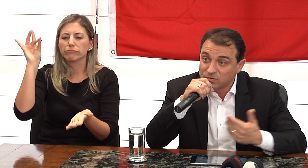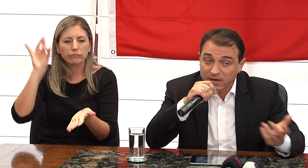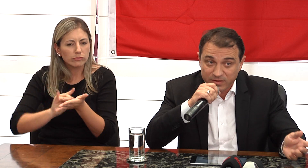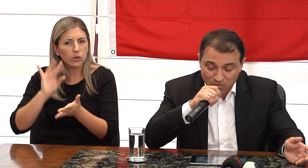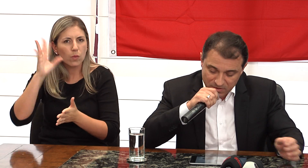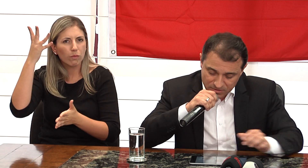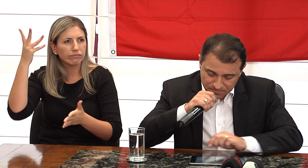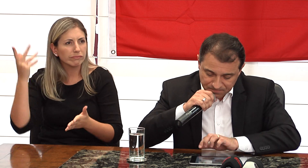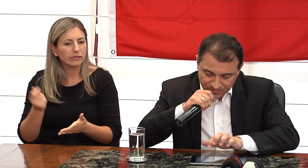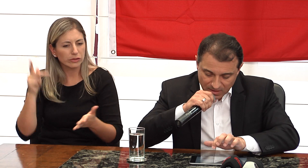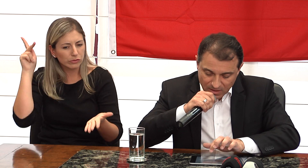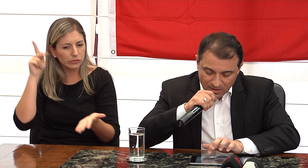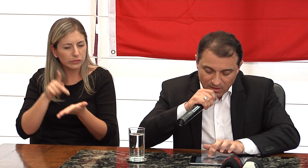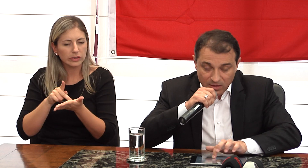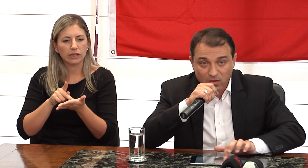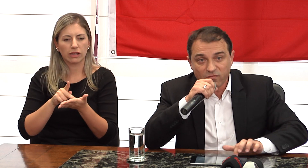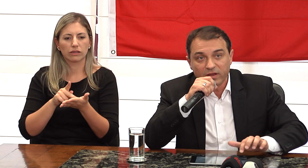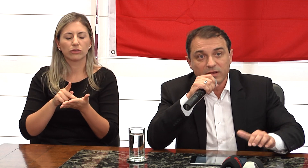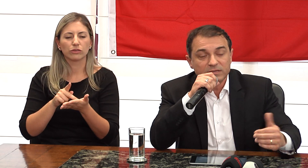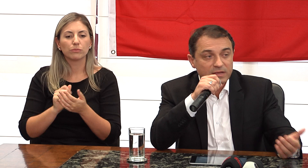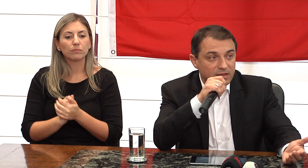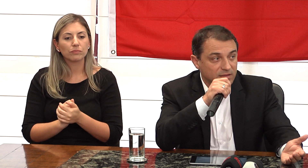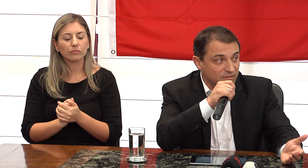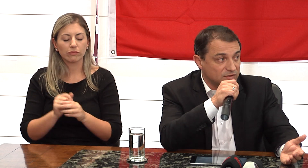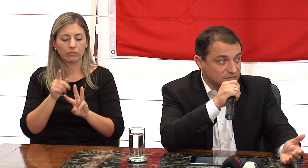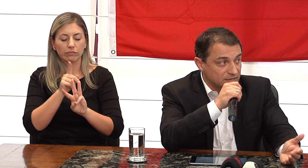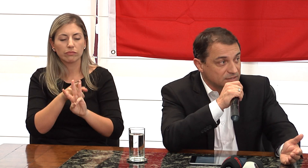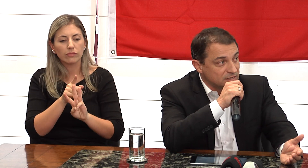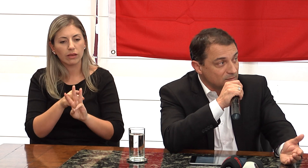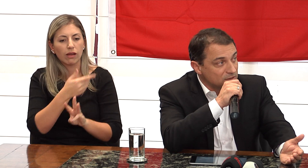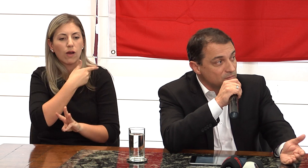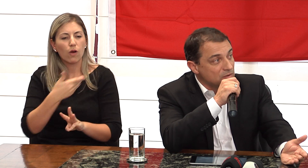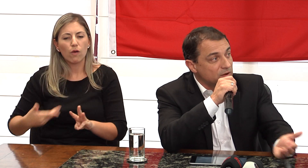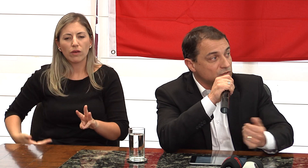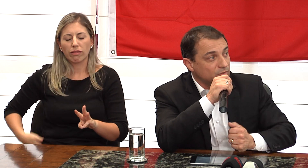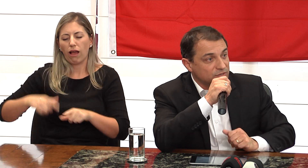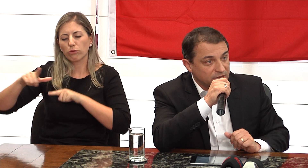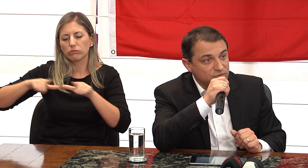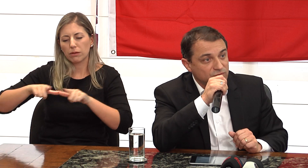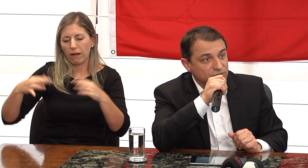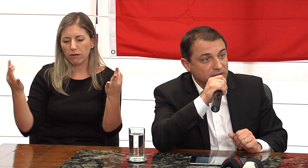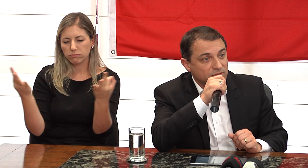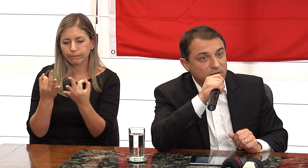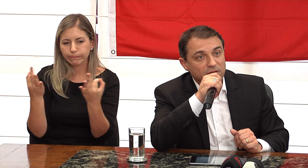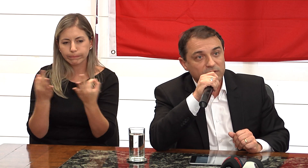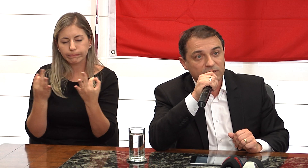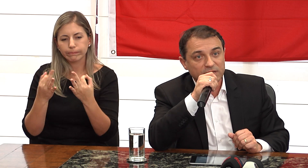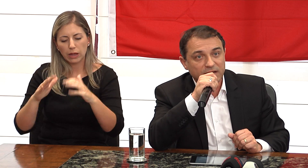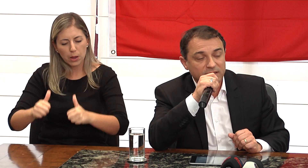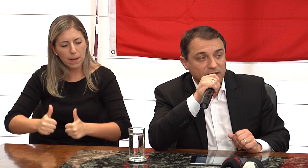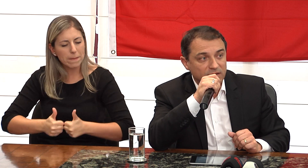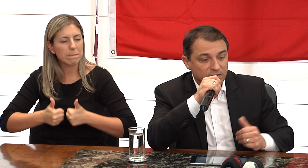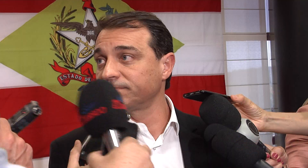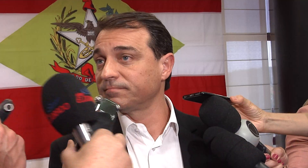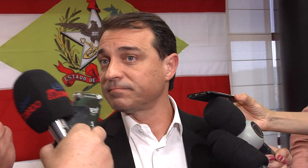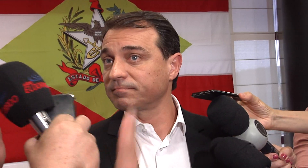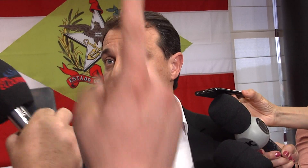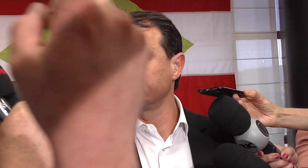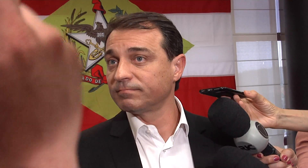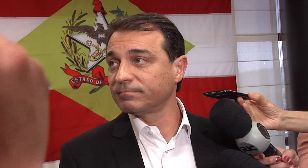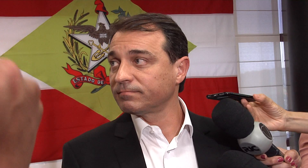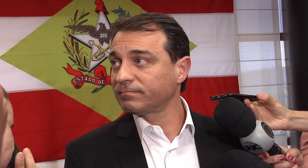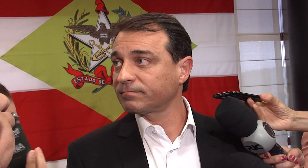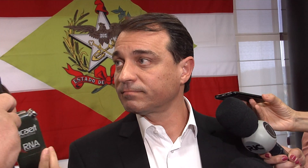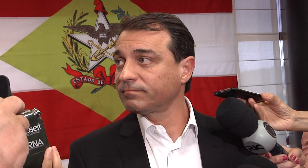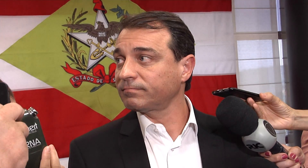serem tomadas unilateralmente. E a governança e eficiência, exatamente, melhorar os processos do Estado dentro de Santa Catarina. Já